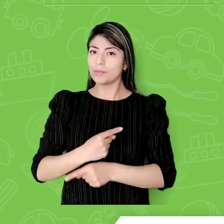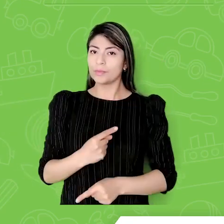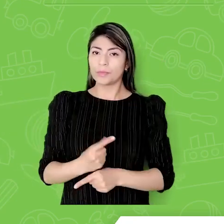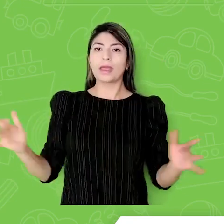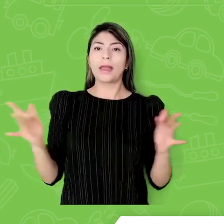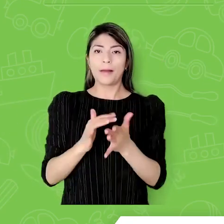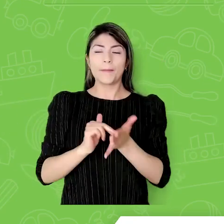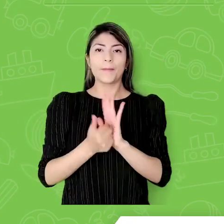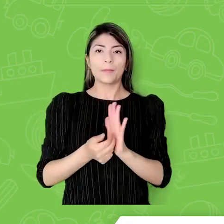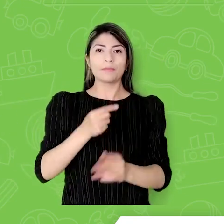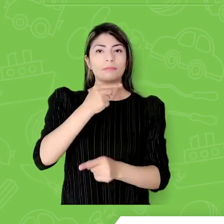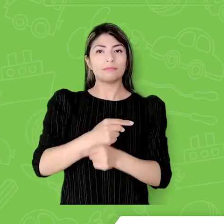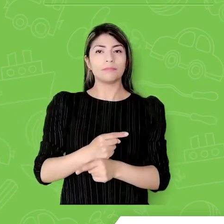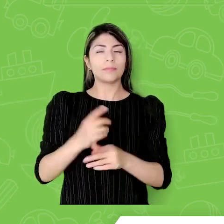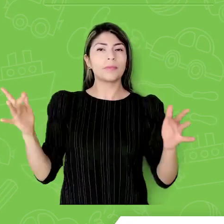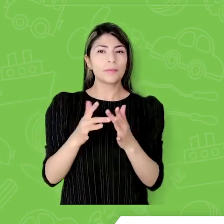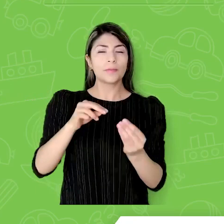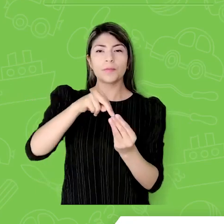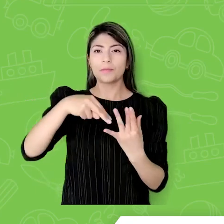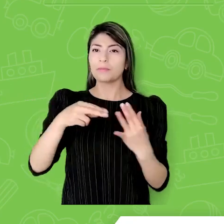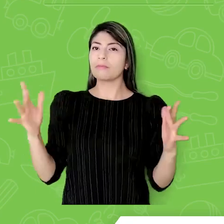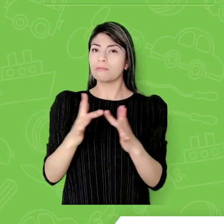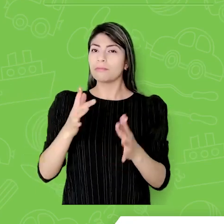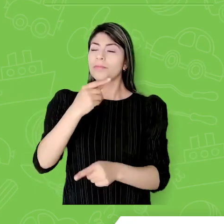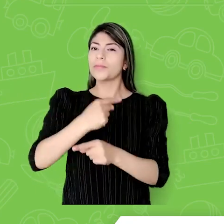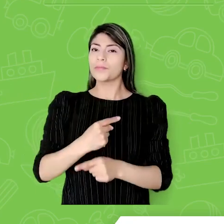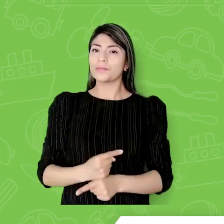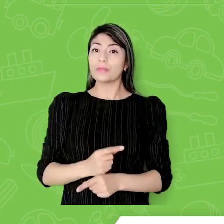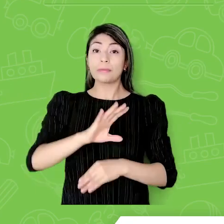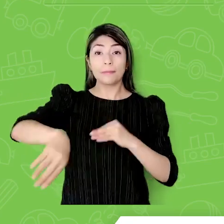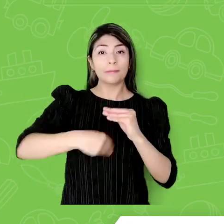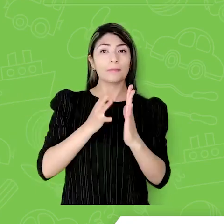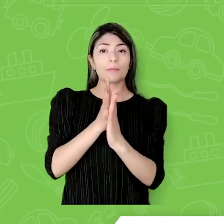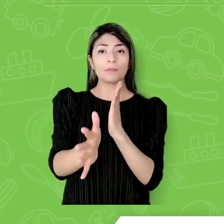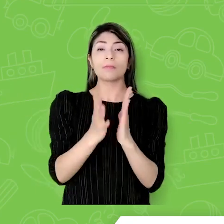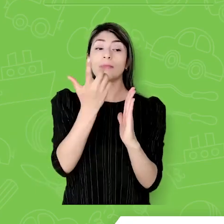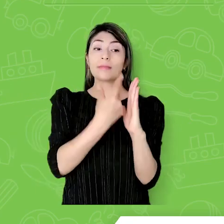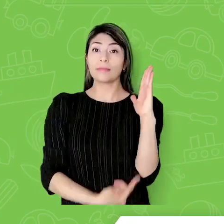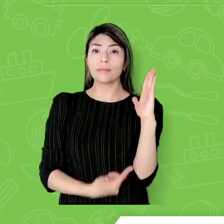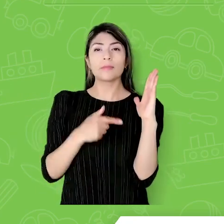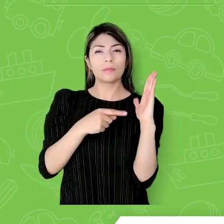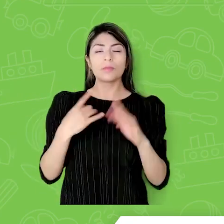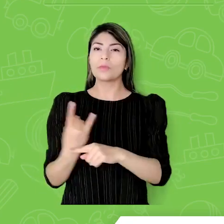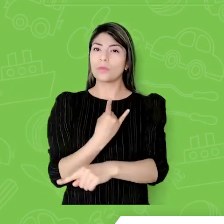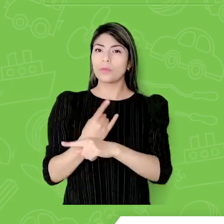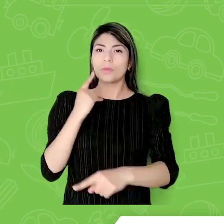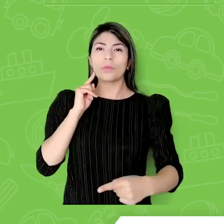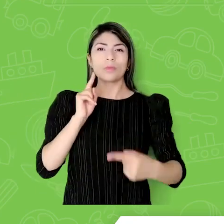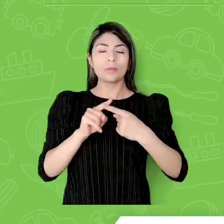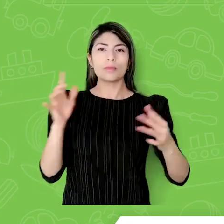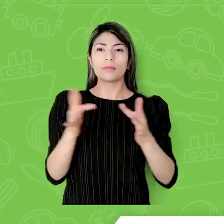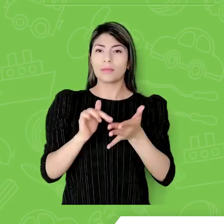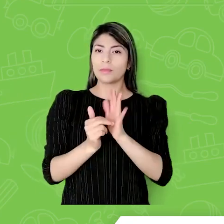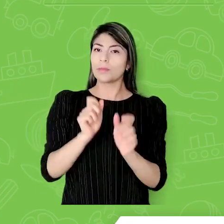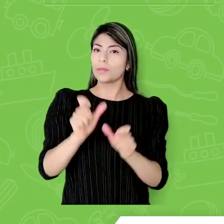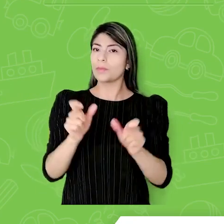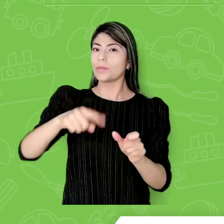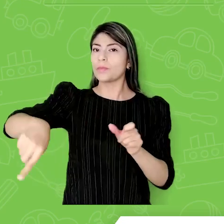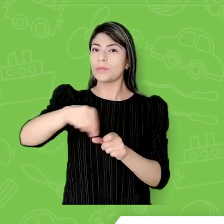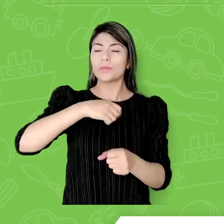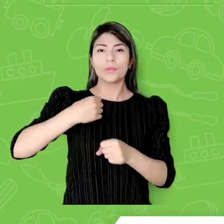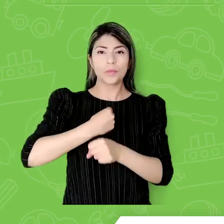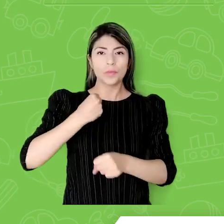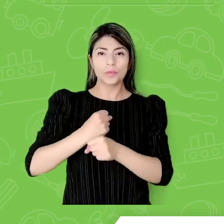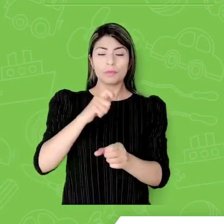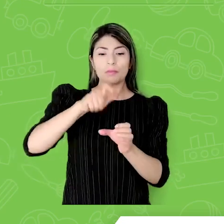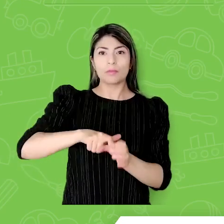debidamente ponderados. En los casos que procedan, estas listas también deberán ser utilizadas para proveer las vacantes